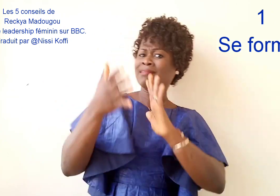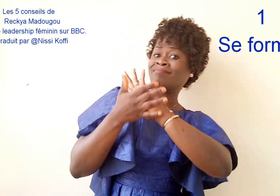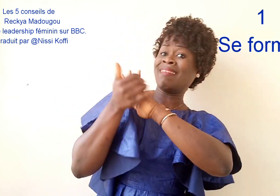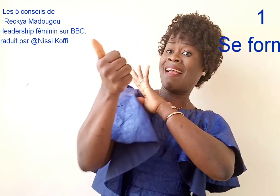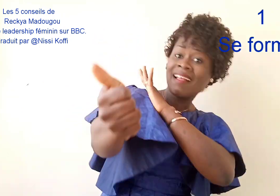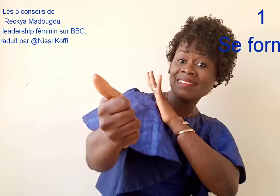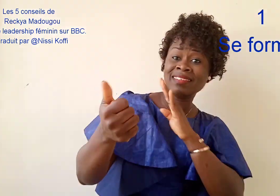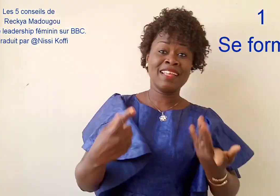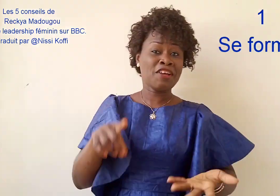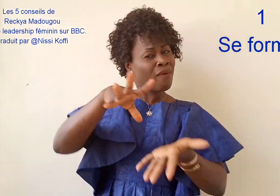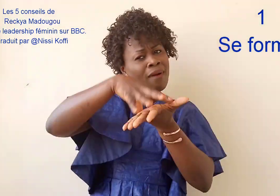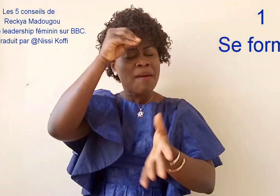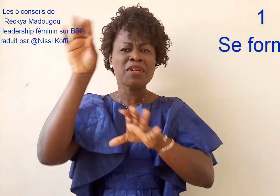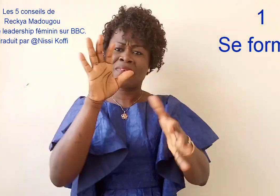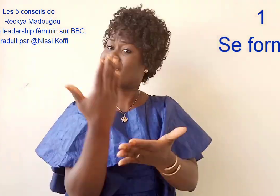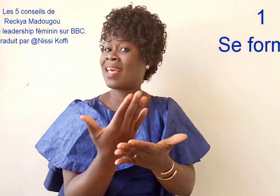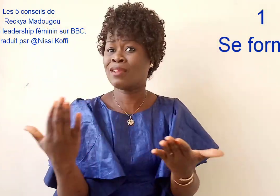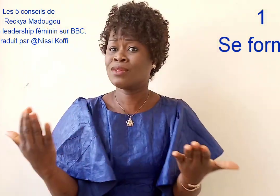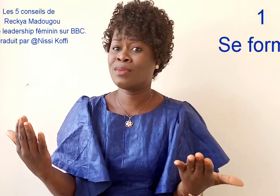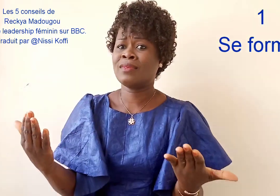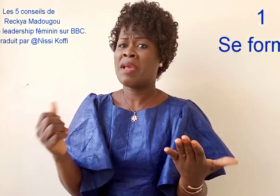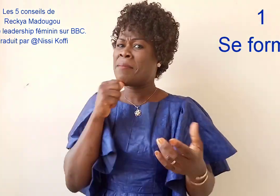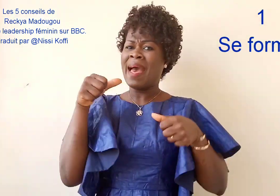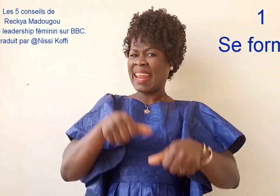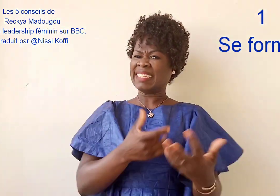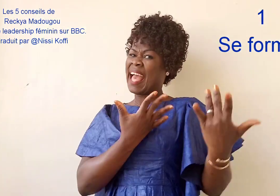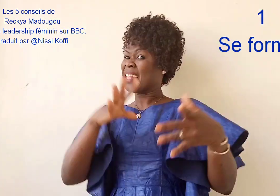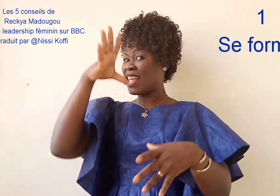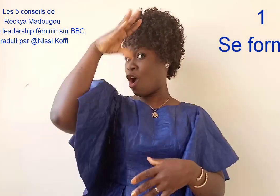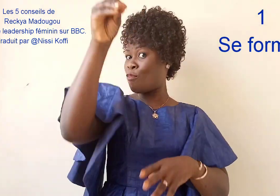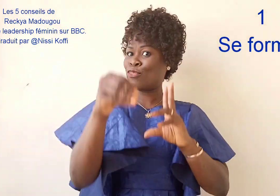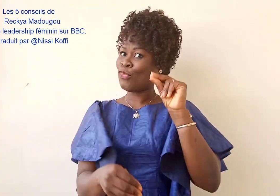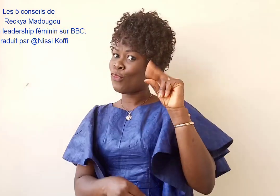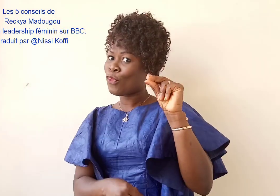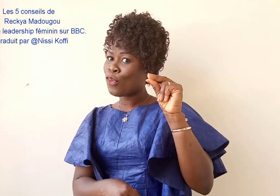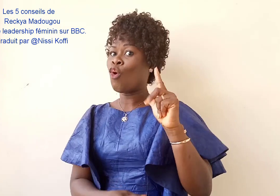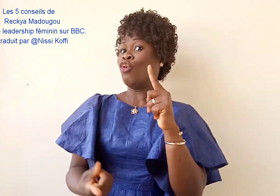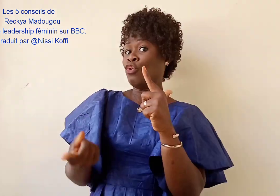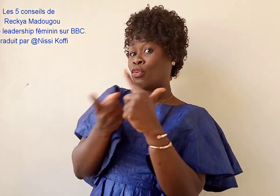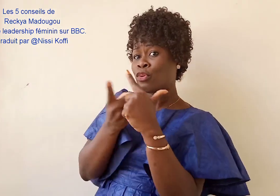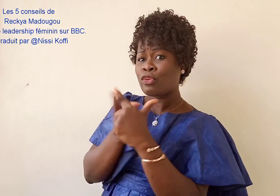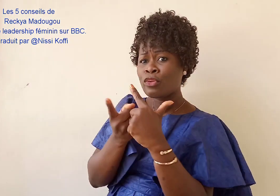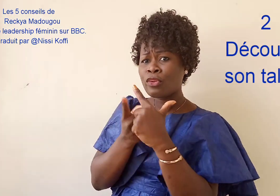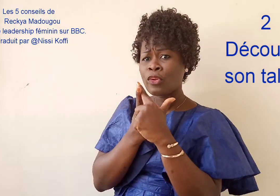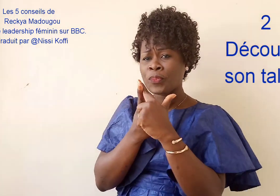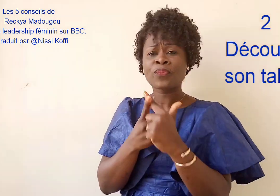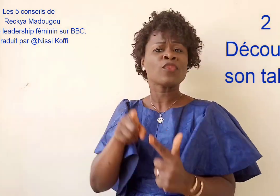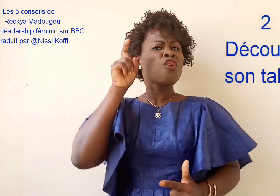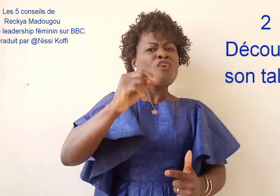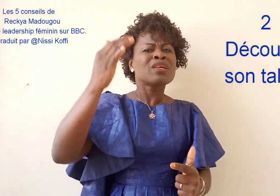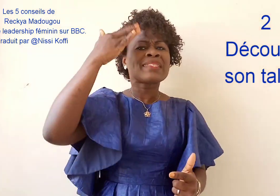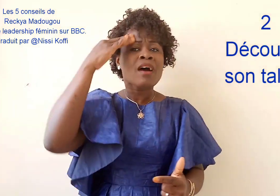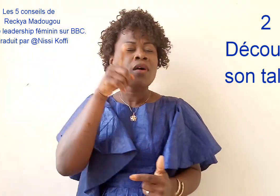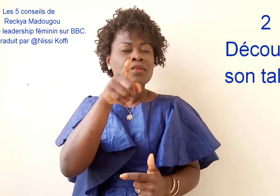elles apprendront à faire quelque chose. Deuxième conseil, découvrir son talent. Il est